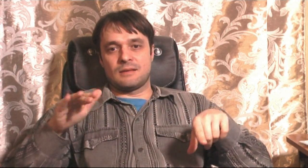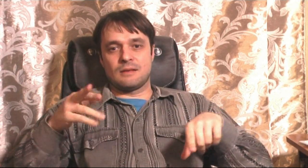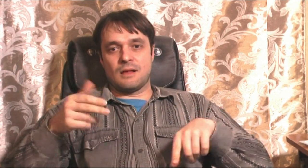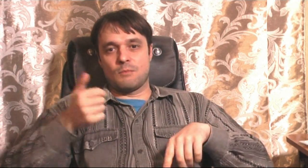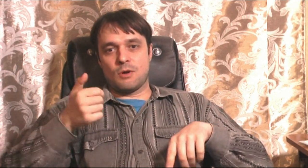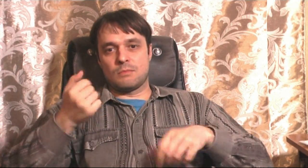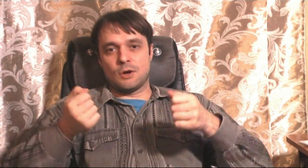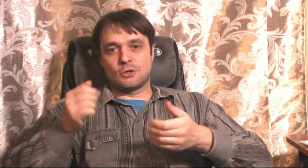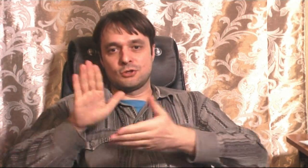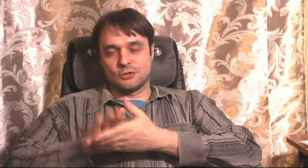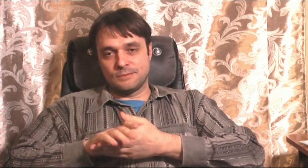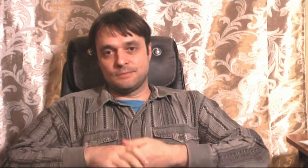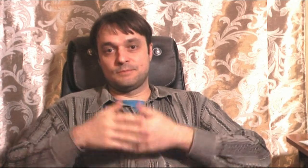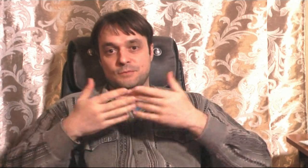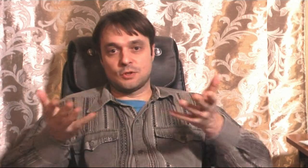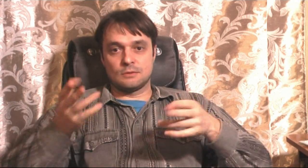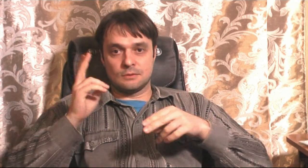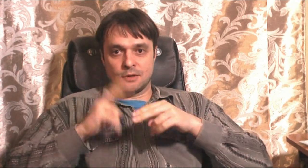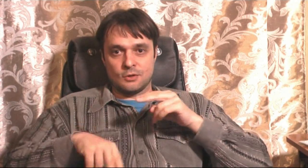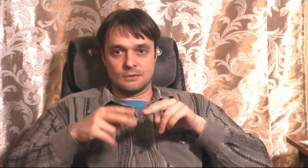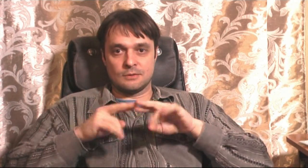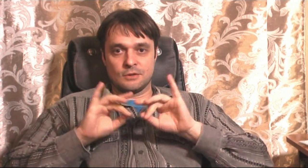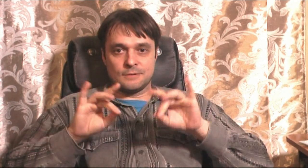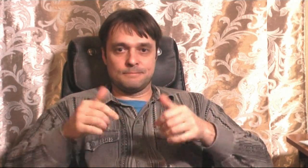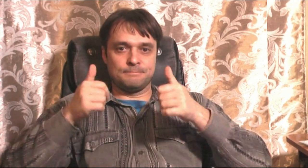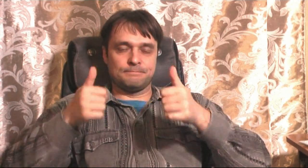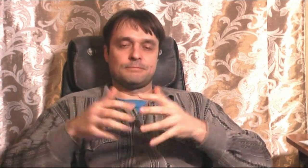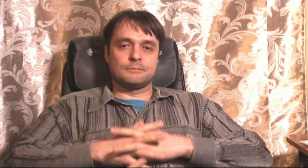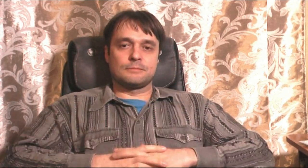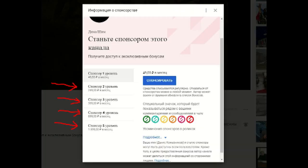суперфинал, и нам остается посмотреть на прыжок Лоры Пил. Вот так.